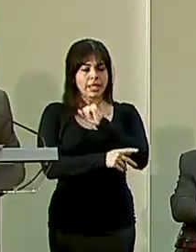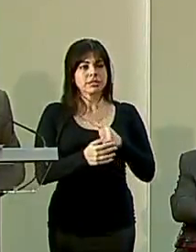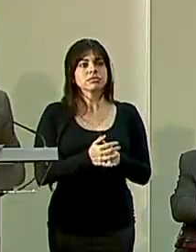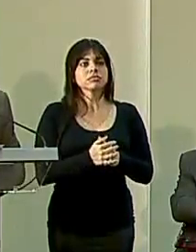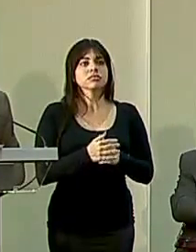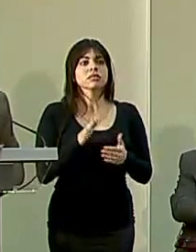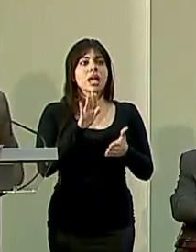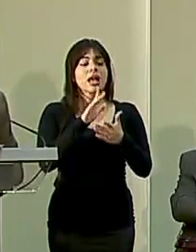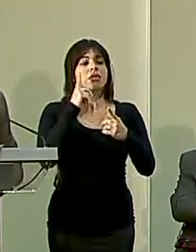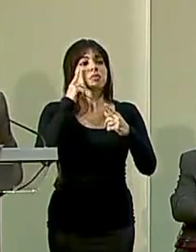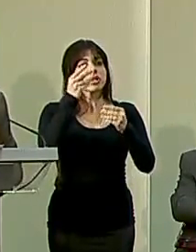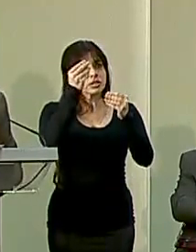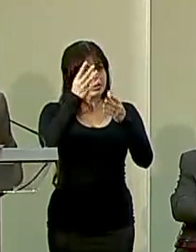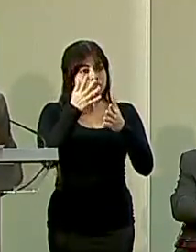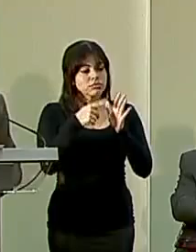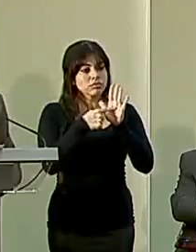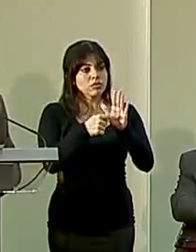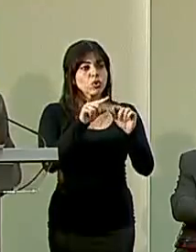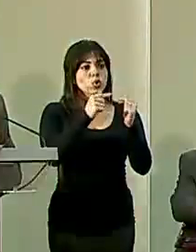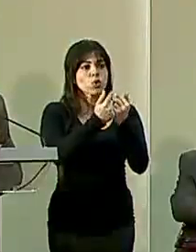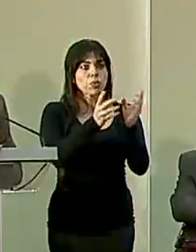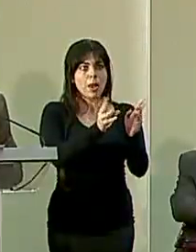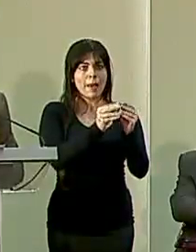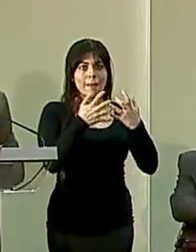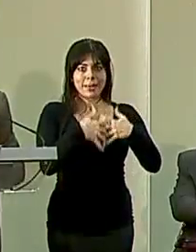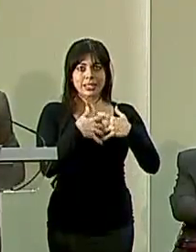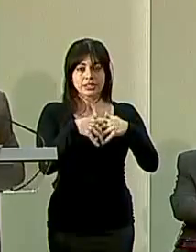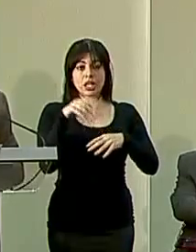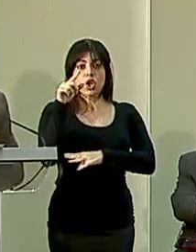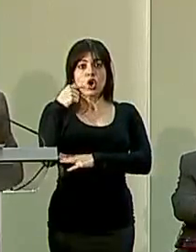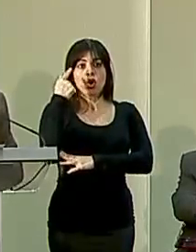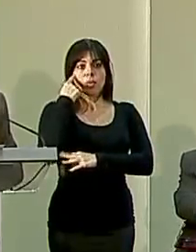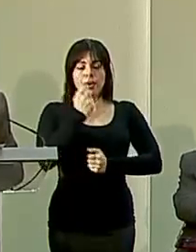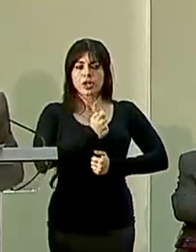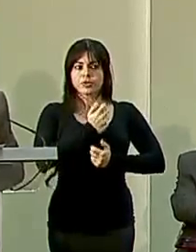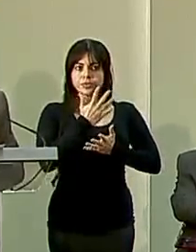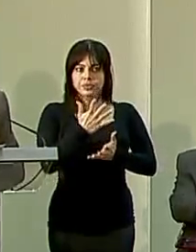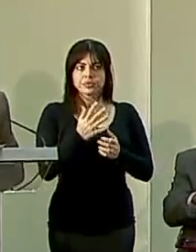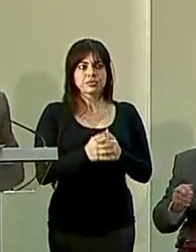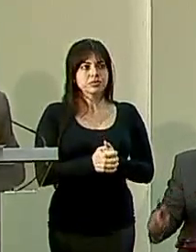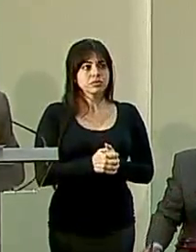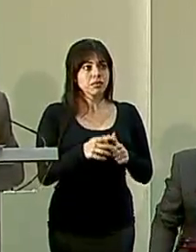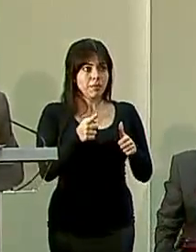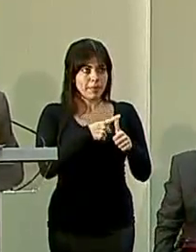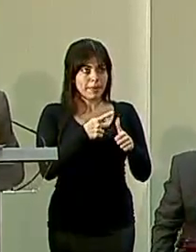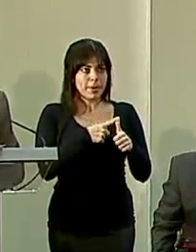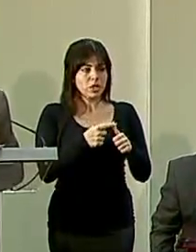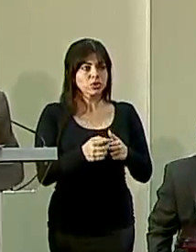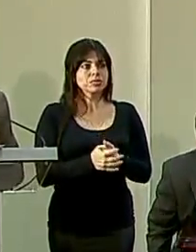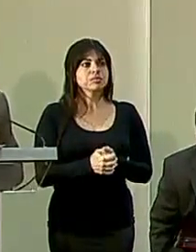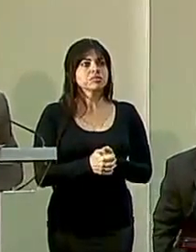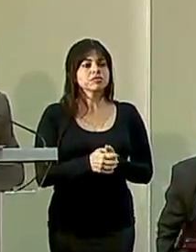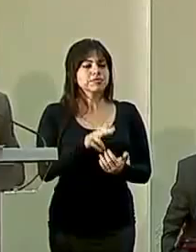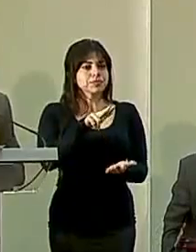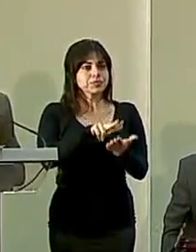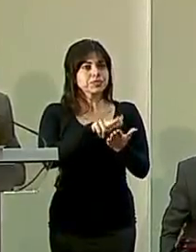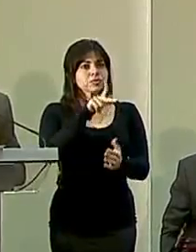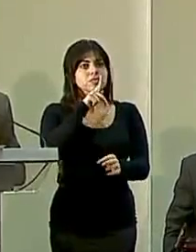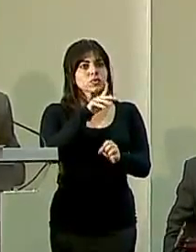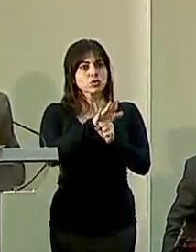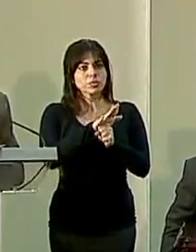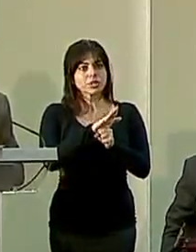Ante el señalamiento de un grupo de cámaras empresariales, el Gobierno manifiesta: primero, ratifica